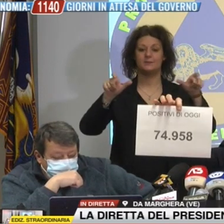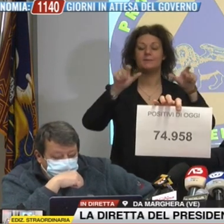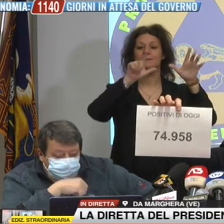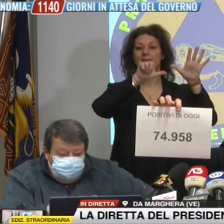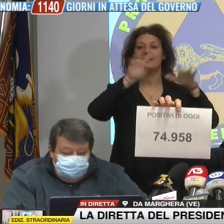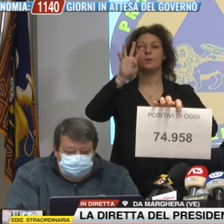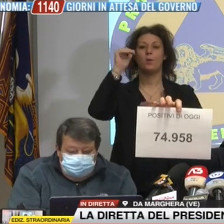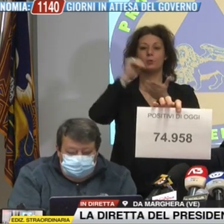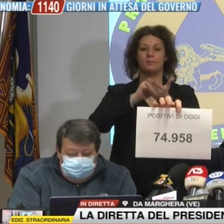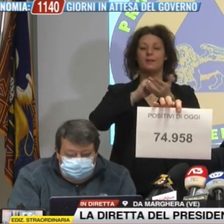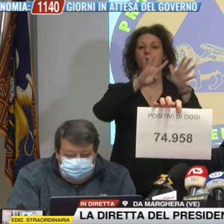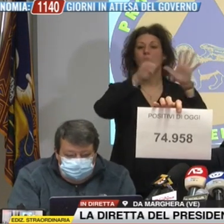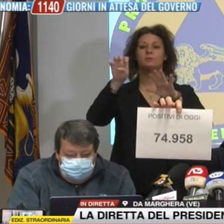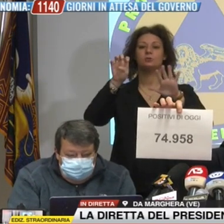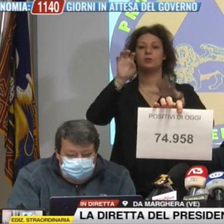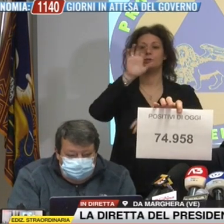74.958.